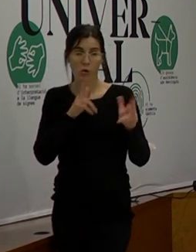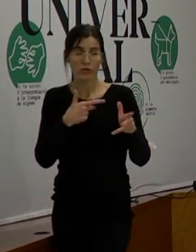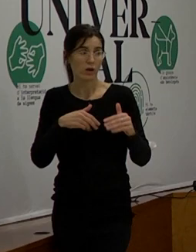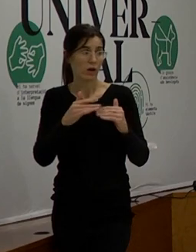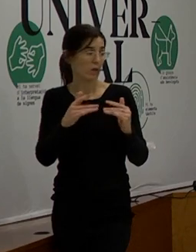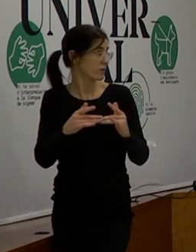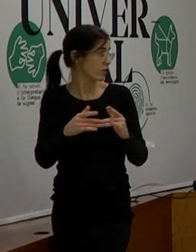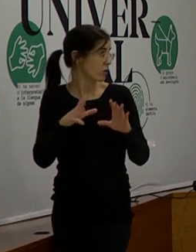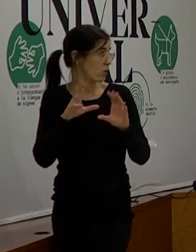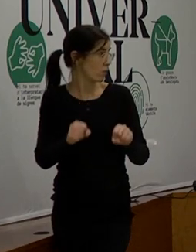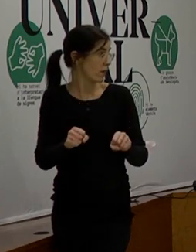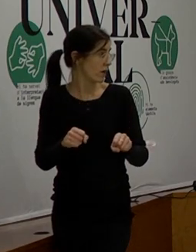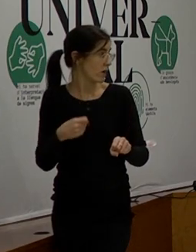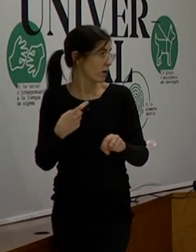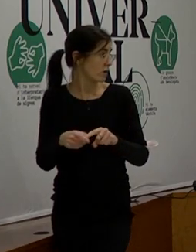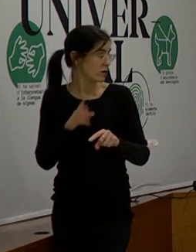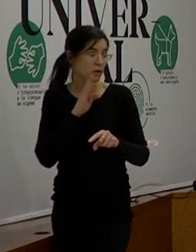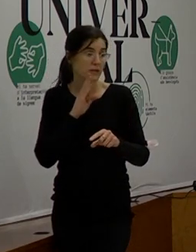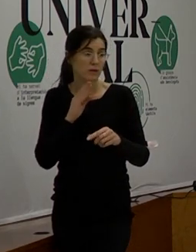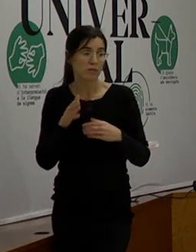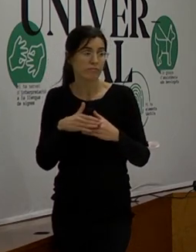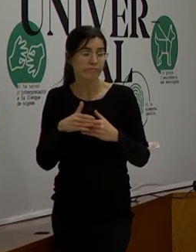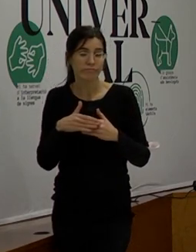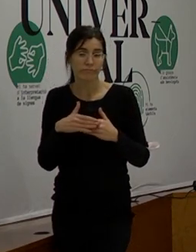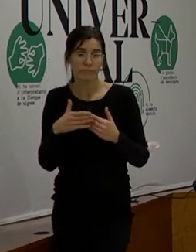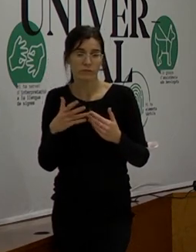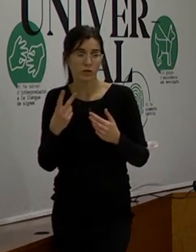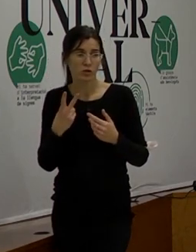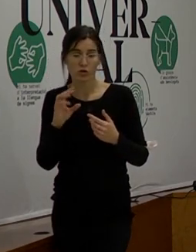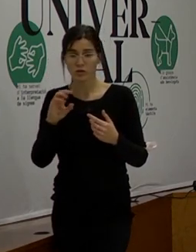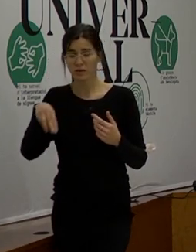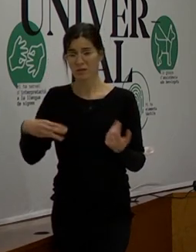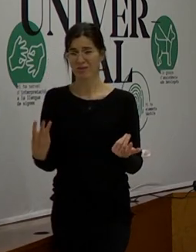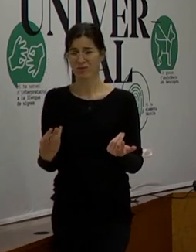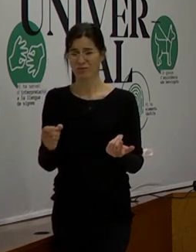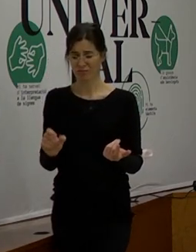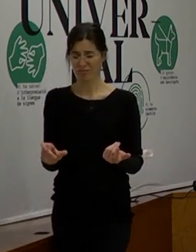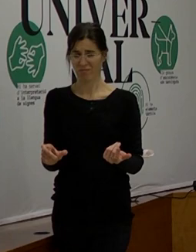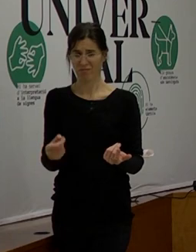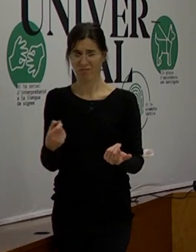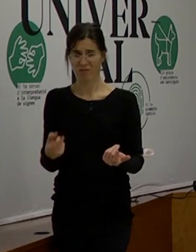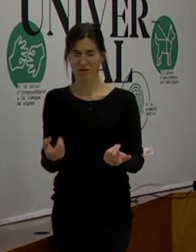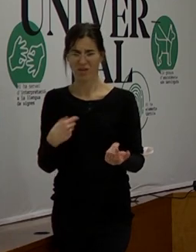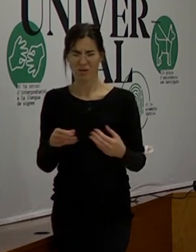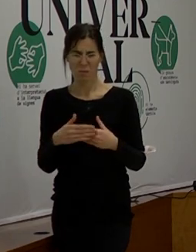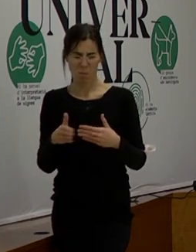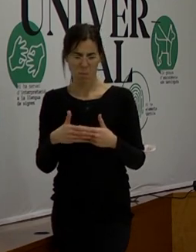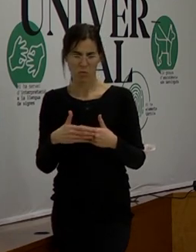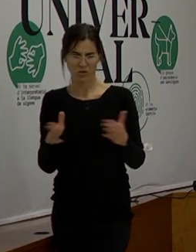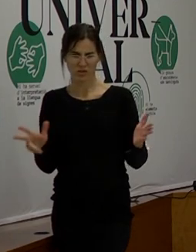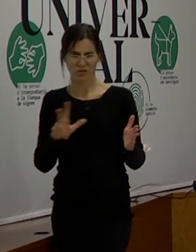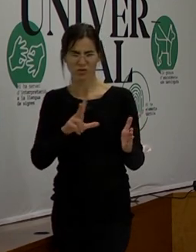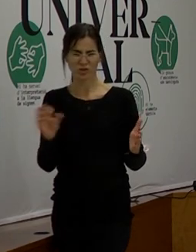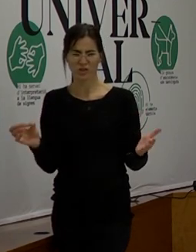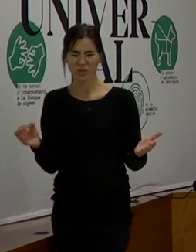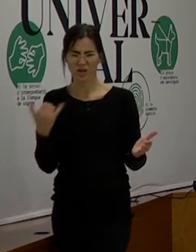resulta, ai, no passo per 2 centímetres, coi, pues si són 2 centímetres, hola, hòstia, que són los sonadors. Amb més portes de 80, i